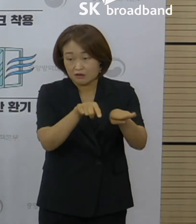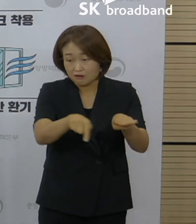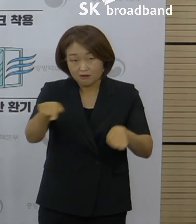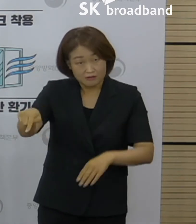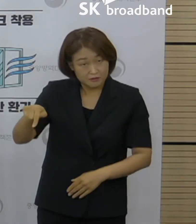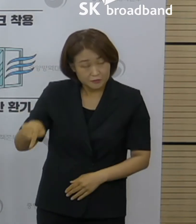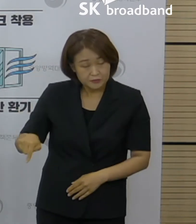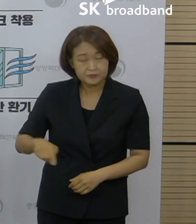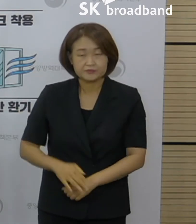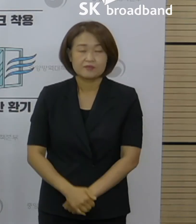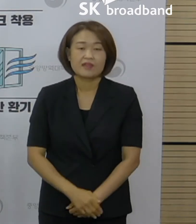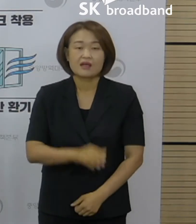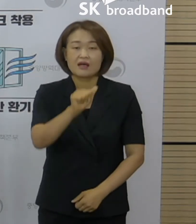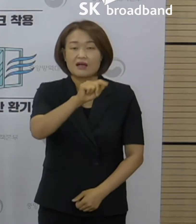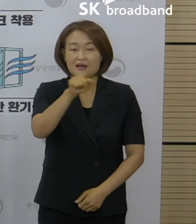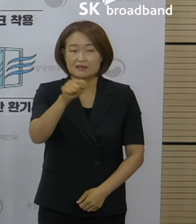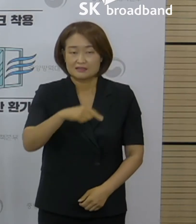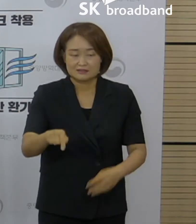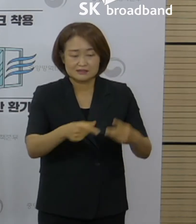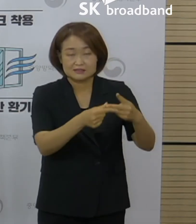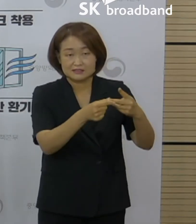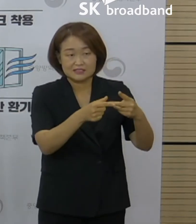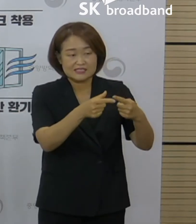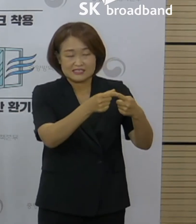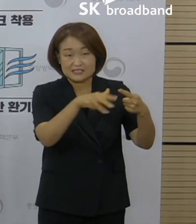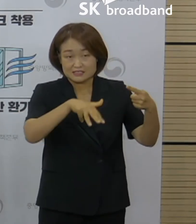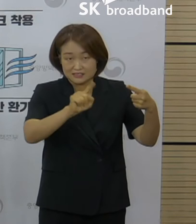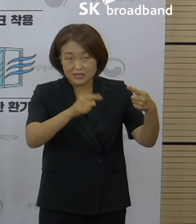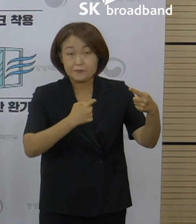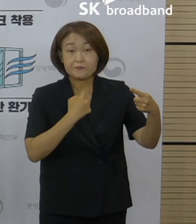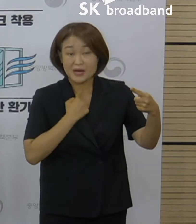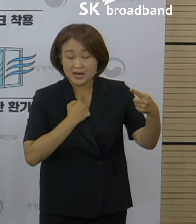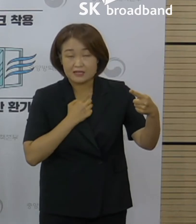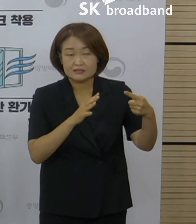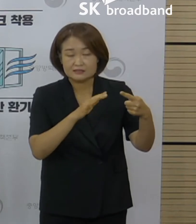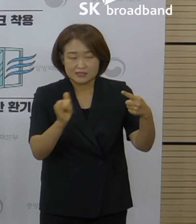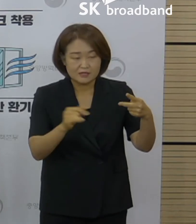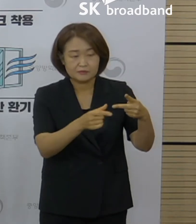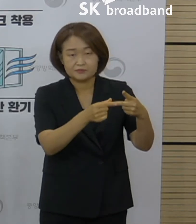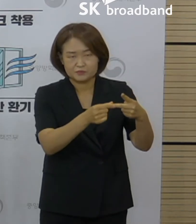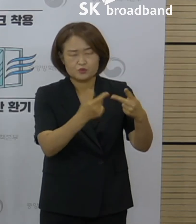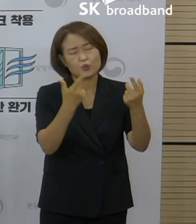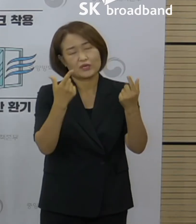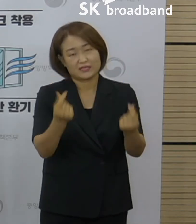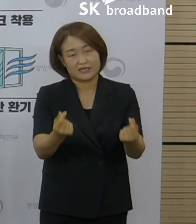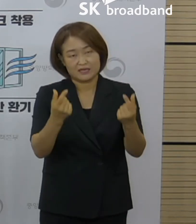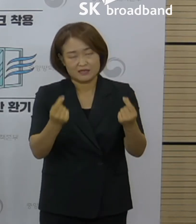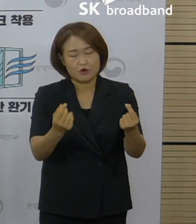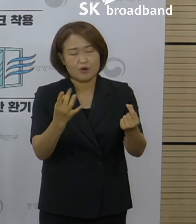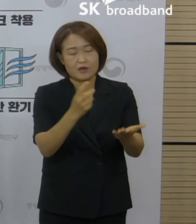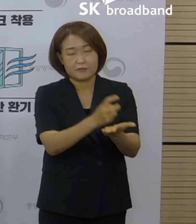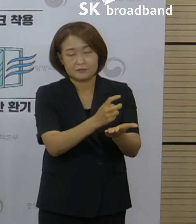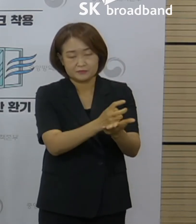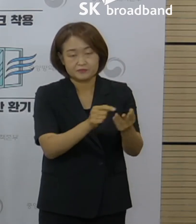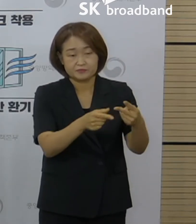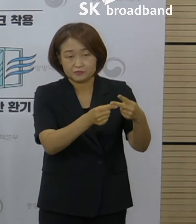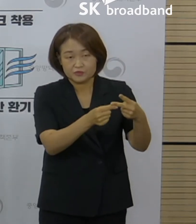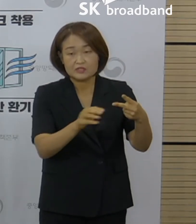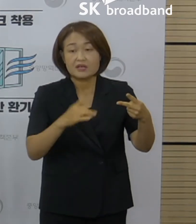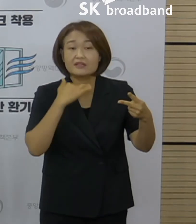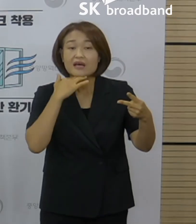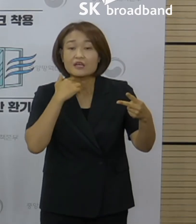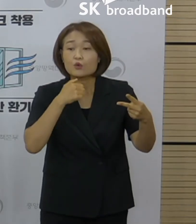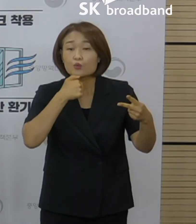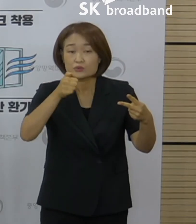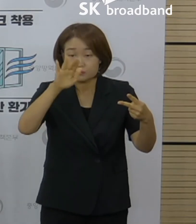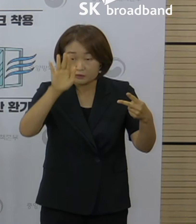이곳에서 이제 아스트라제네카 1차 접종을 받으셨던 분들은 아스트라제네카 동일 백신 접종이 원칙이고 이제 이 경우에도 50세